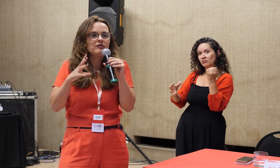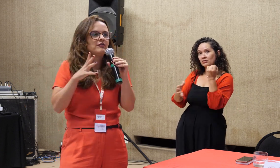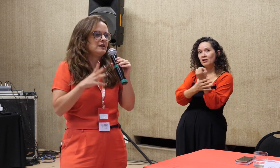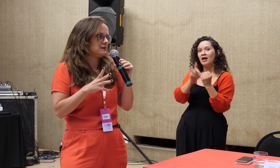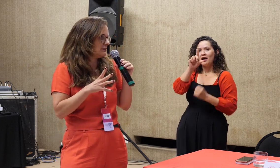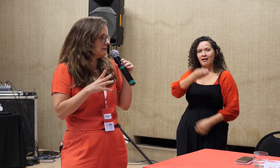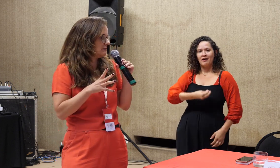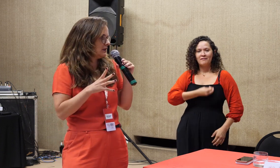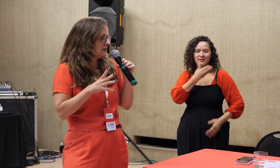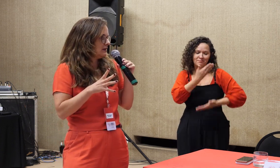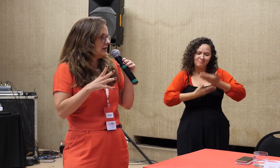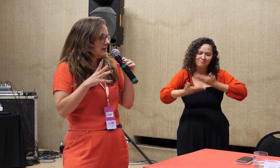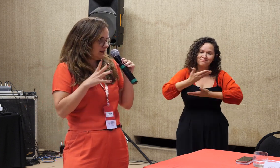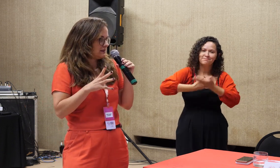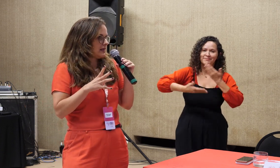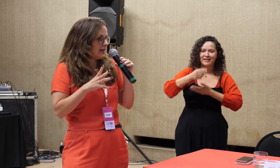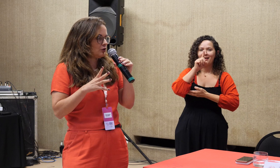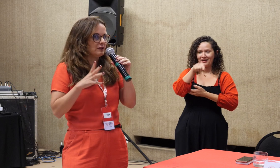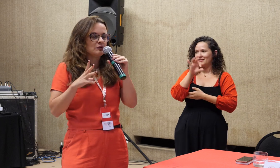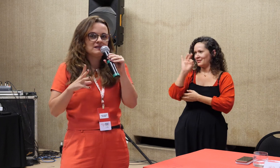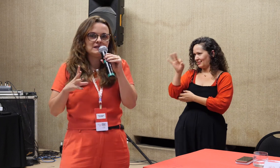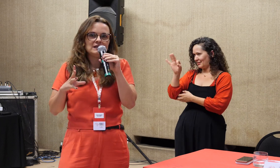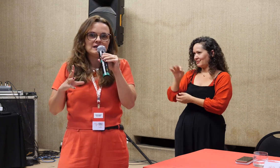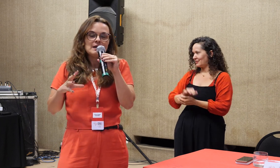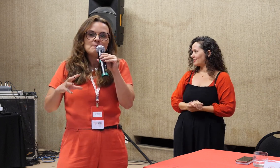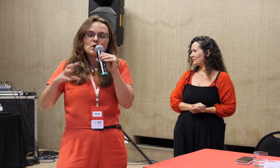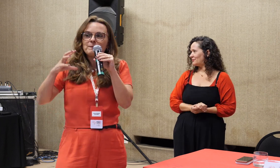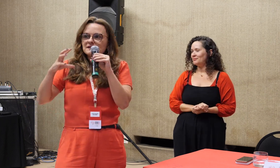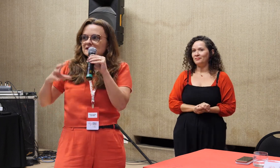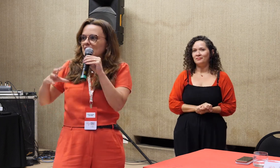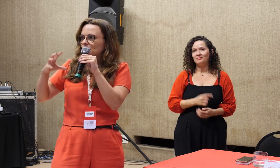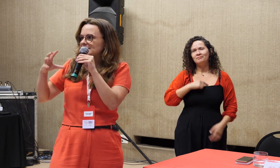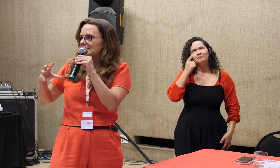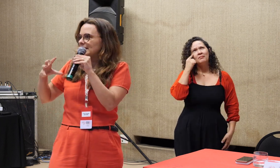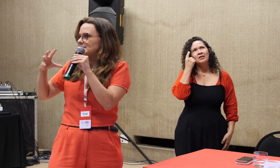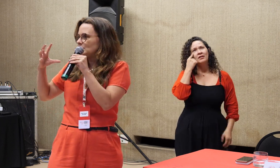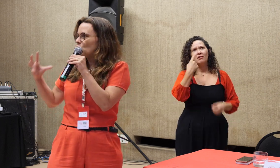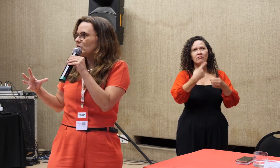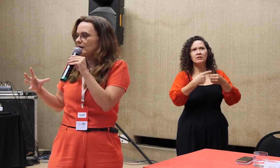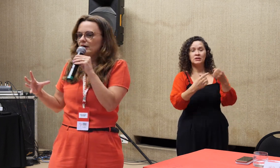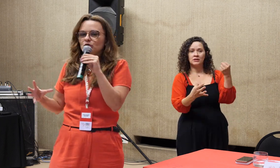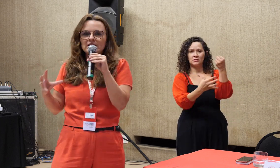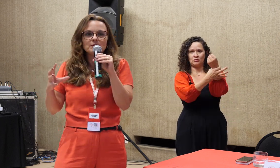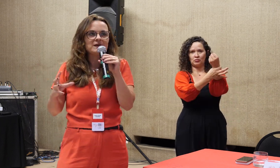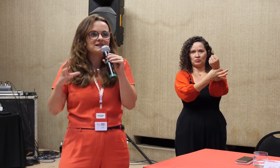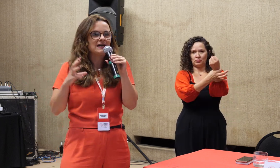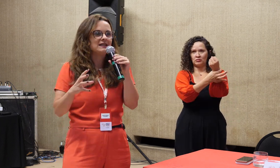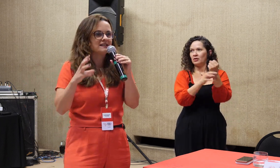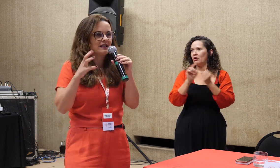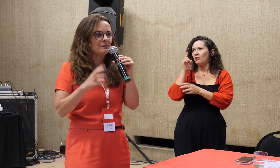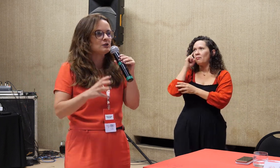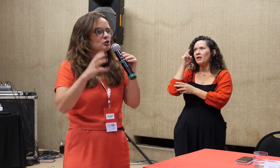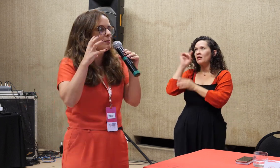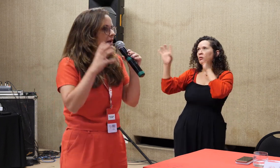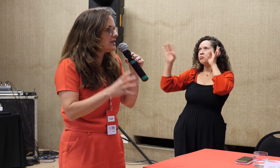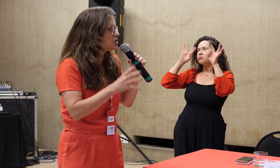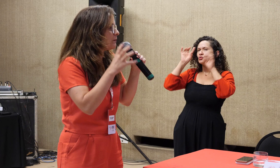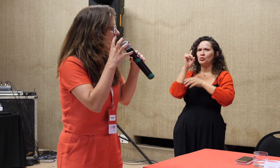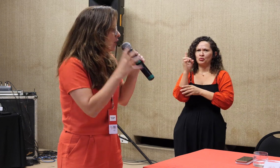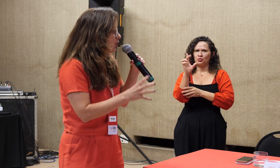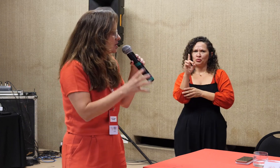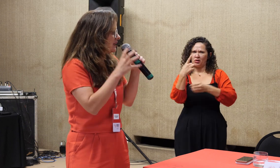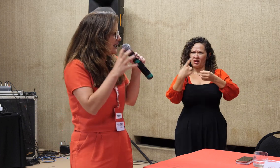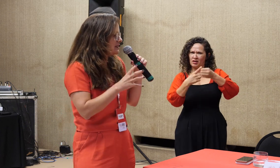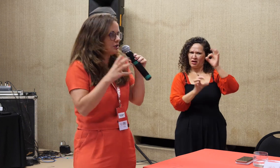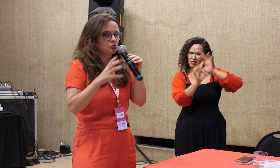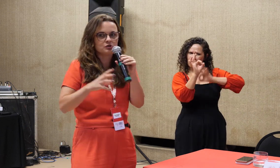é convivência. Tá certo? Então, assim, para eu pensar numa cidade segura, eu não tenho que pensar necessariamente somente